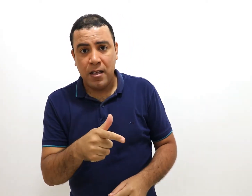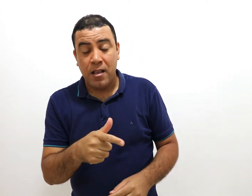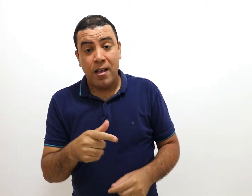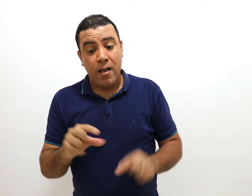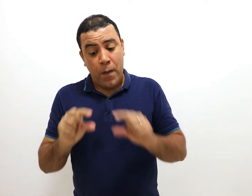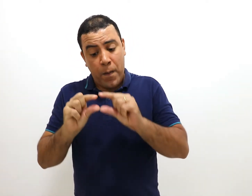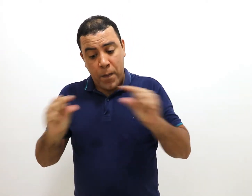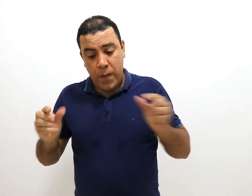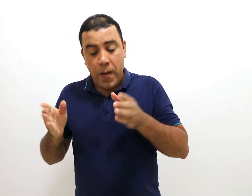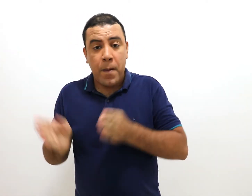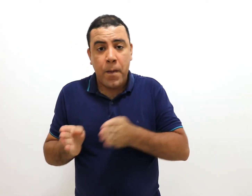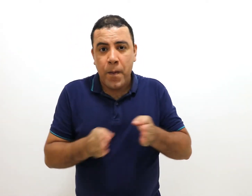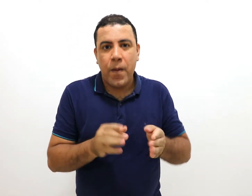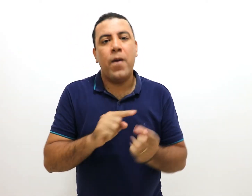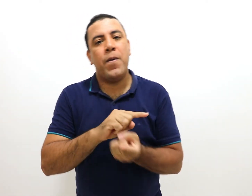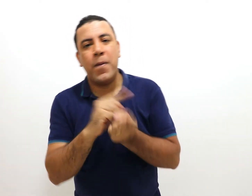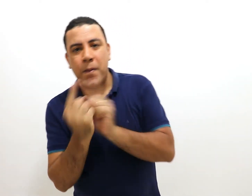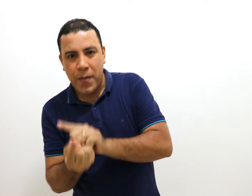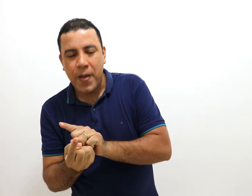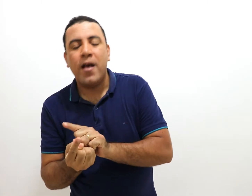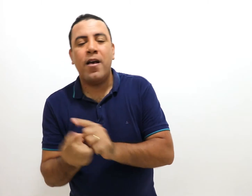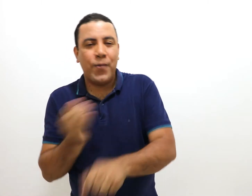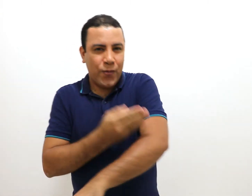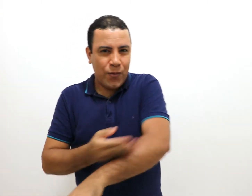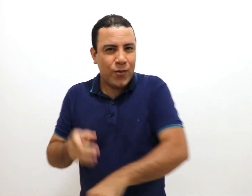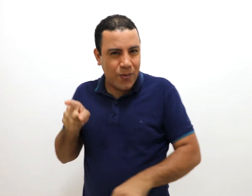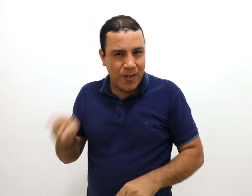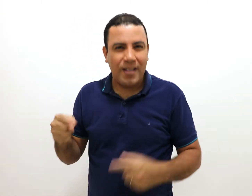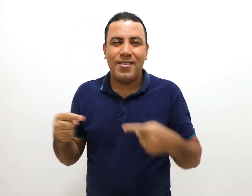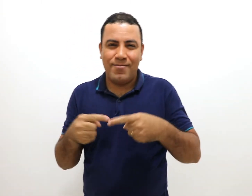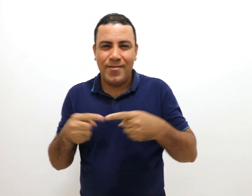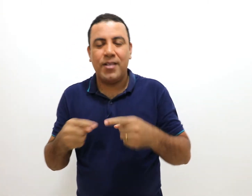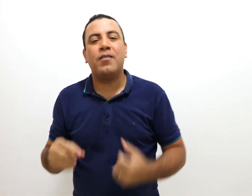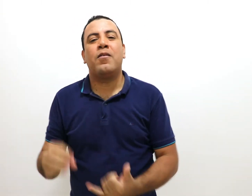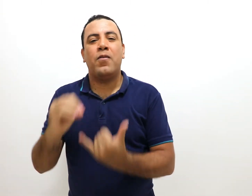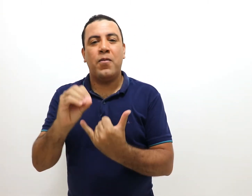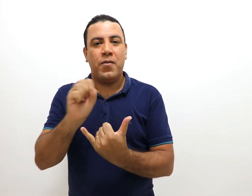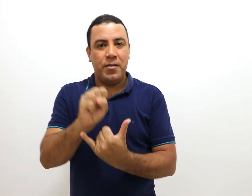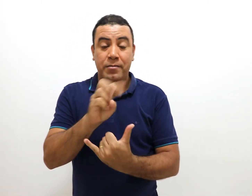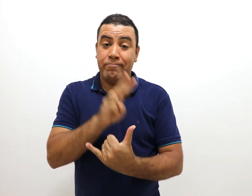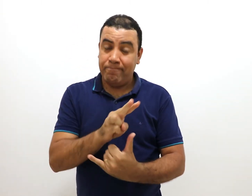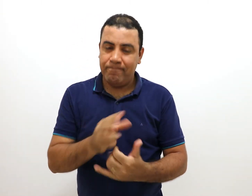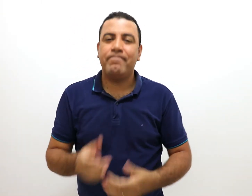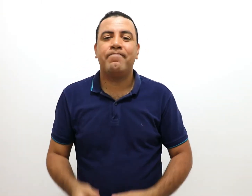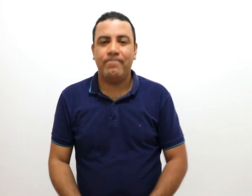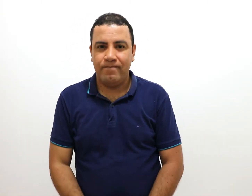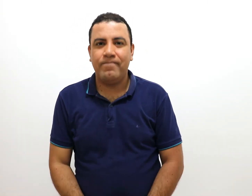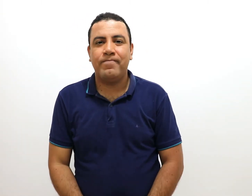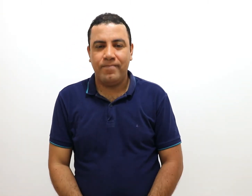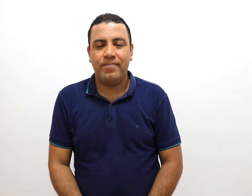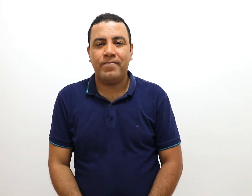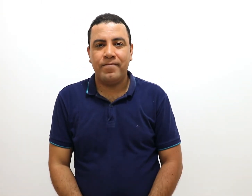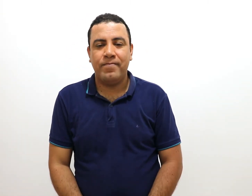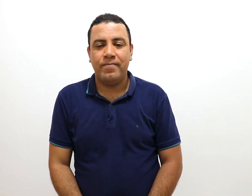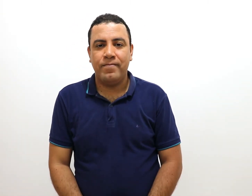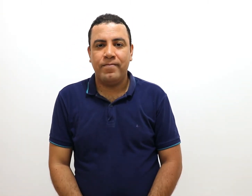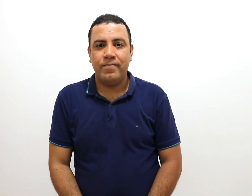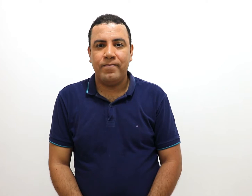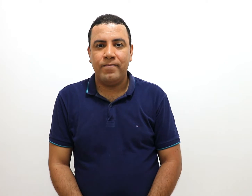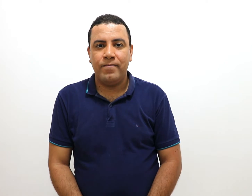ordem inversa, como é de costume se referir à estrutura OSV.